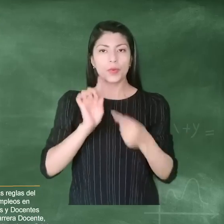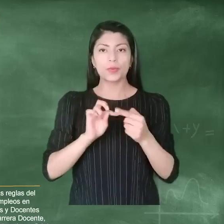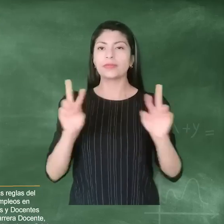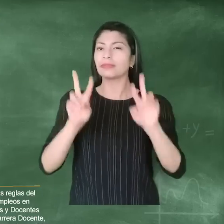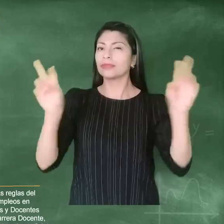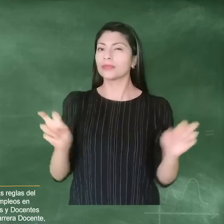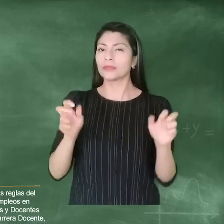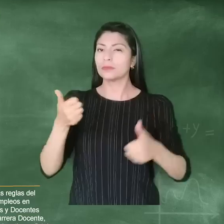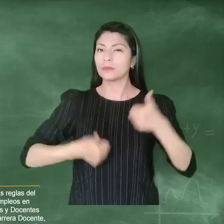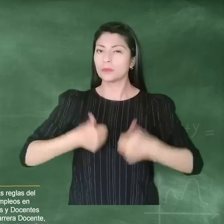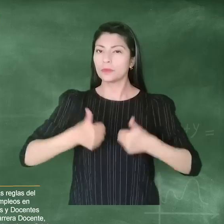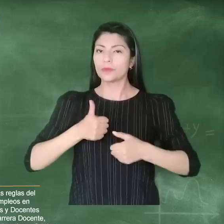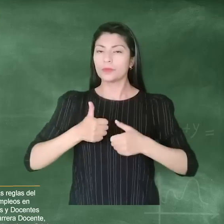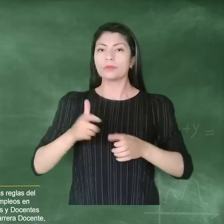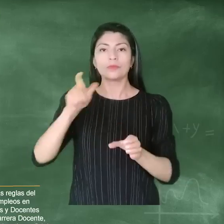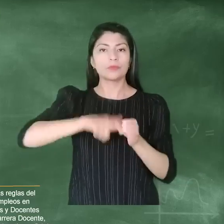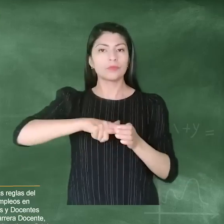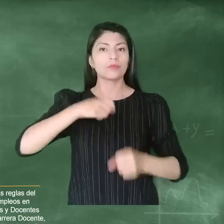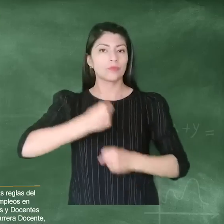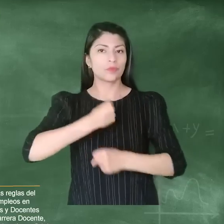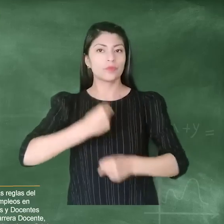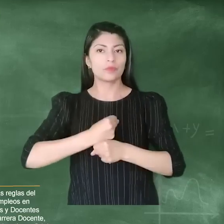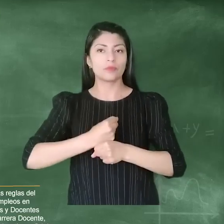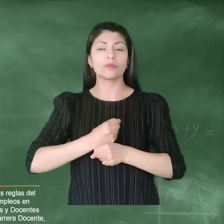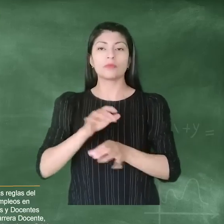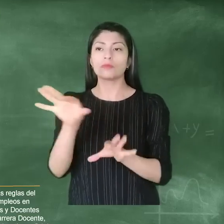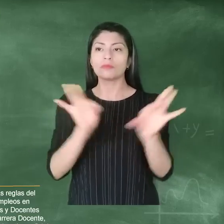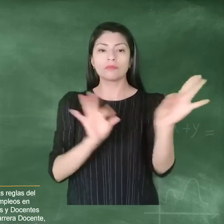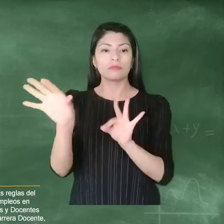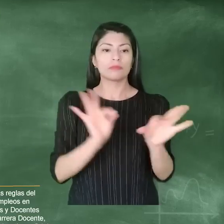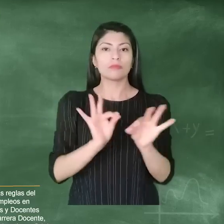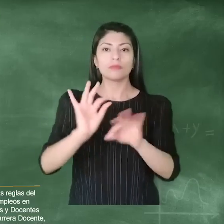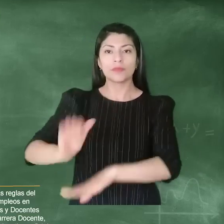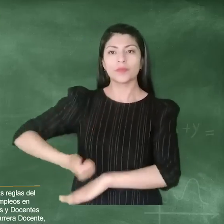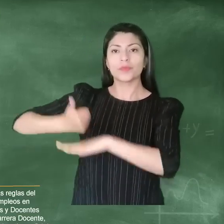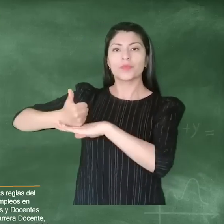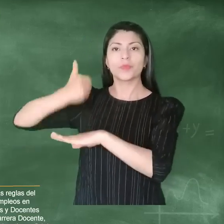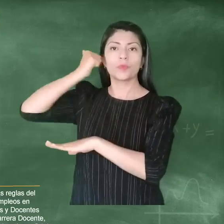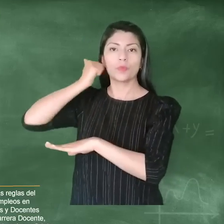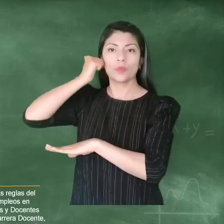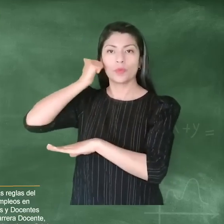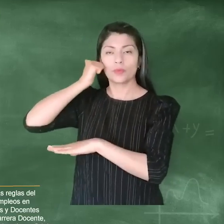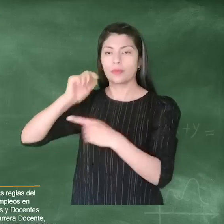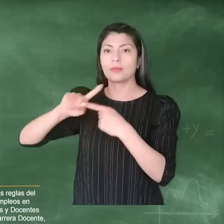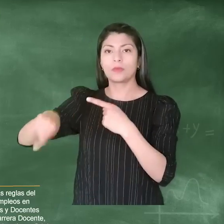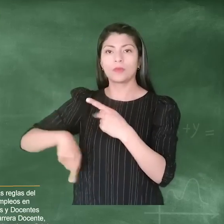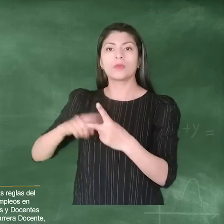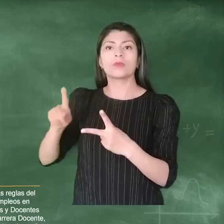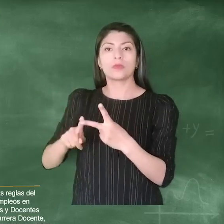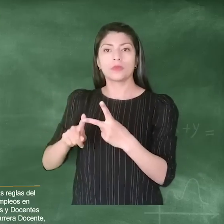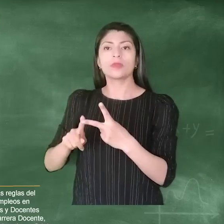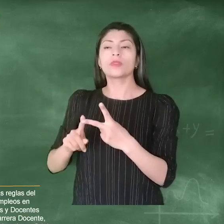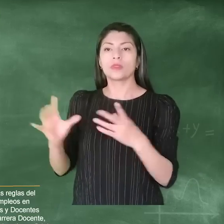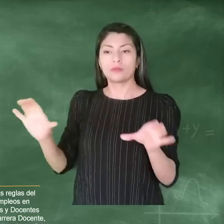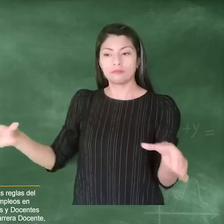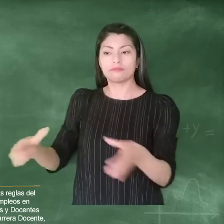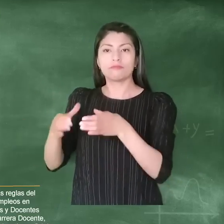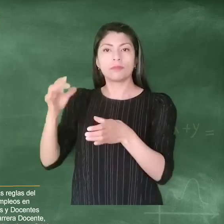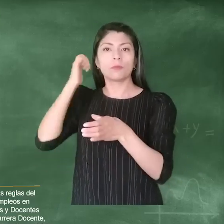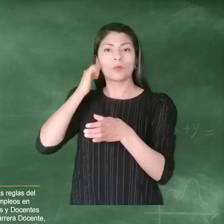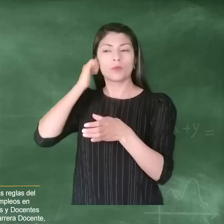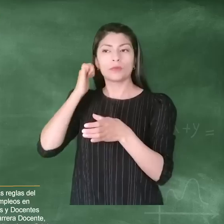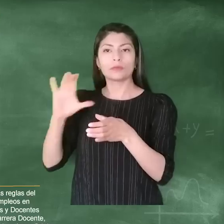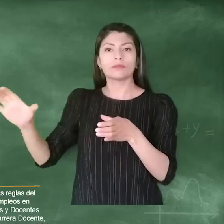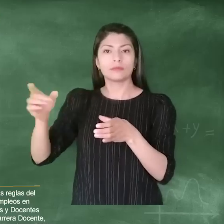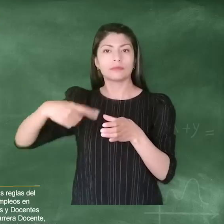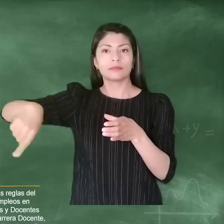de selección para proveer los empleos en vacancia definitiva de directivos docentes y docentes pertenecientes